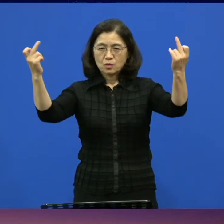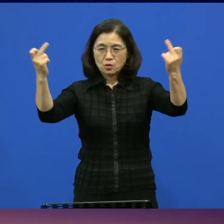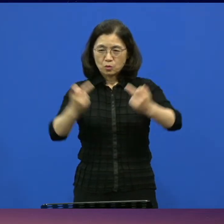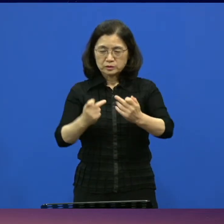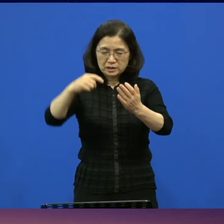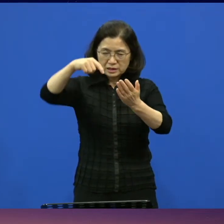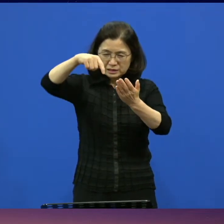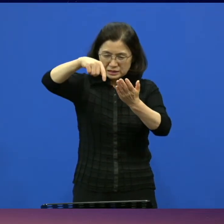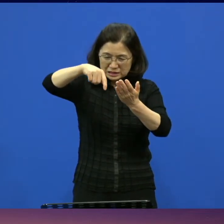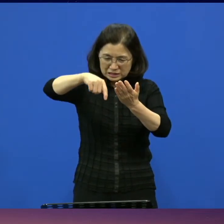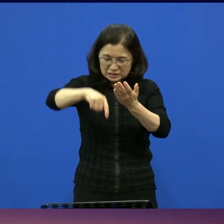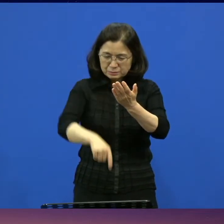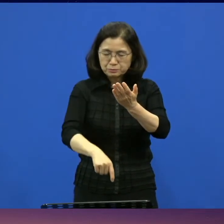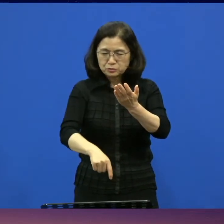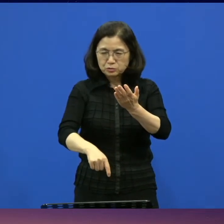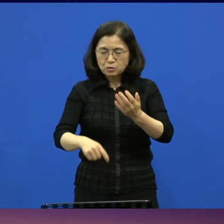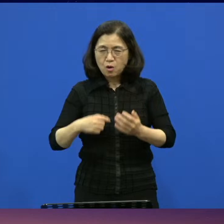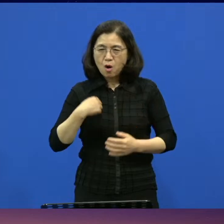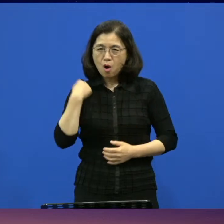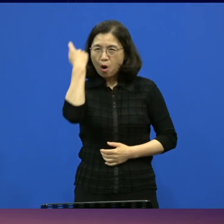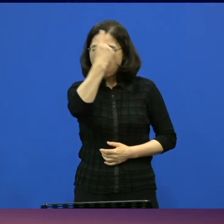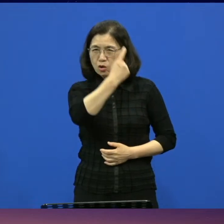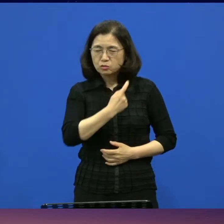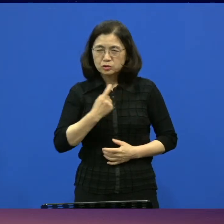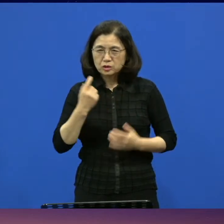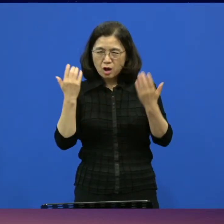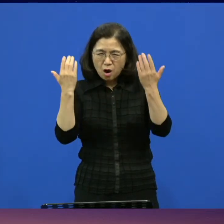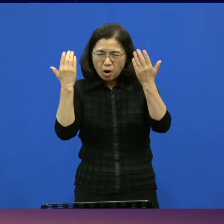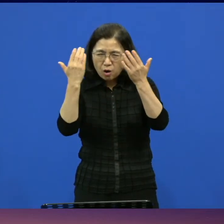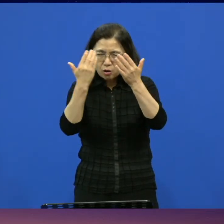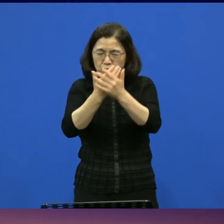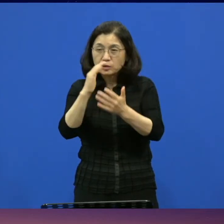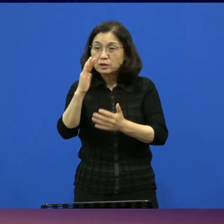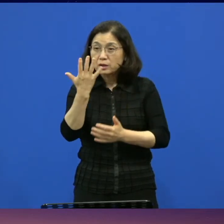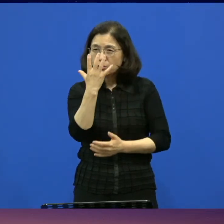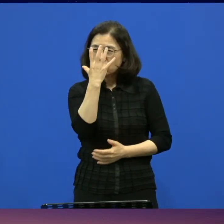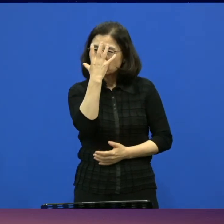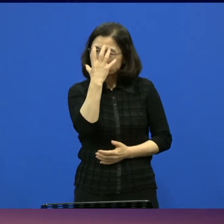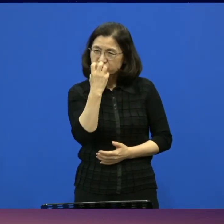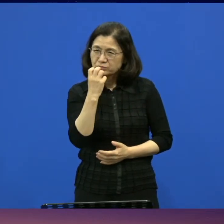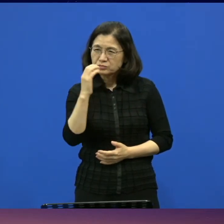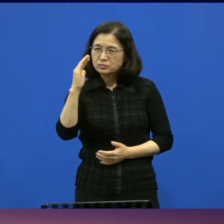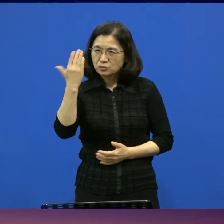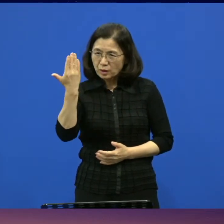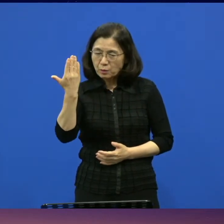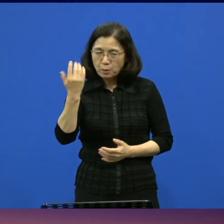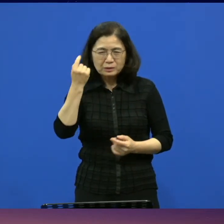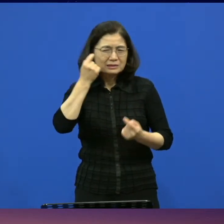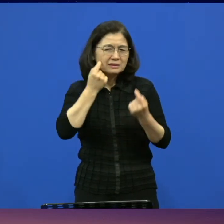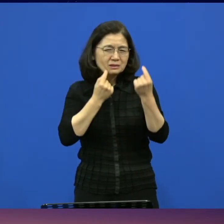그것은 어쩌면 우리의 삶에 살아오면서 경험했던 상처들일 수도 있죠.